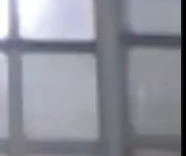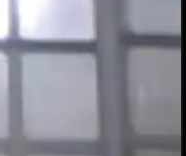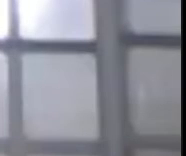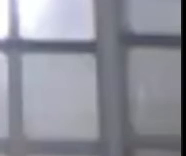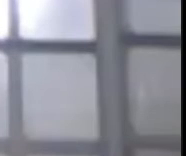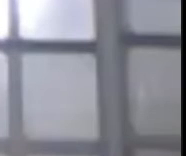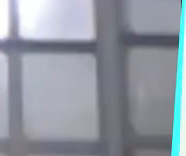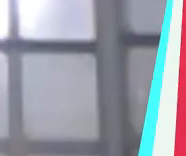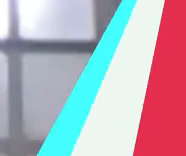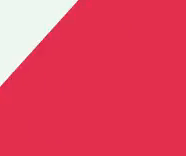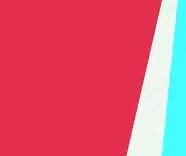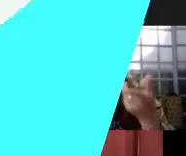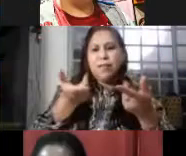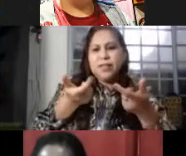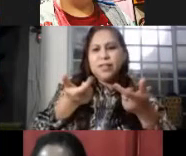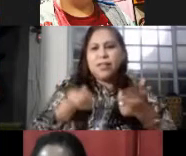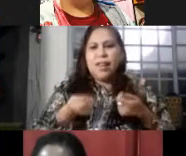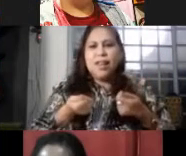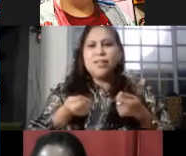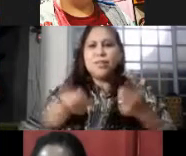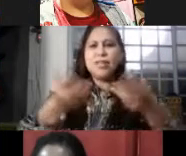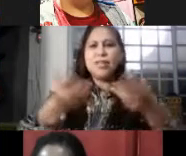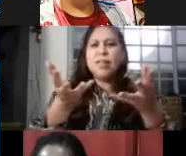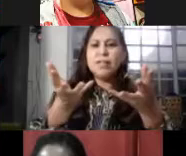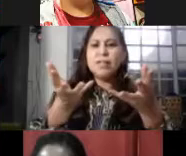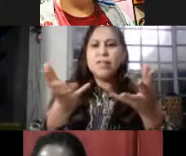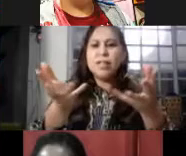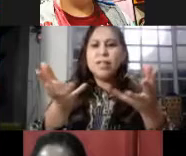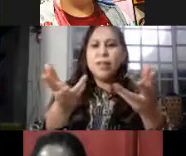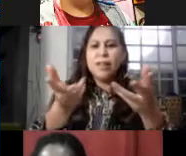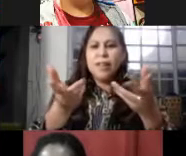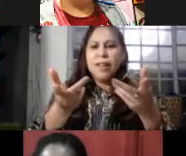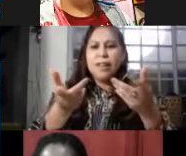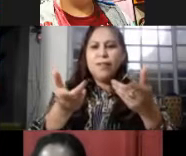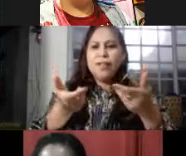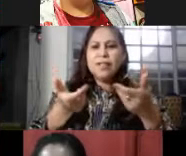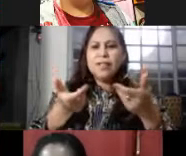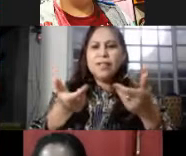recursos. Olha como ele está eficiente, o sinal é esse, viu, gente?